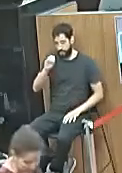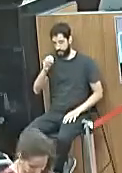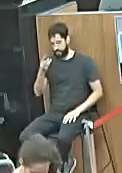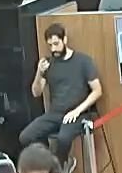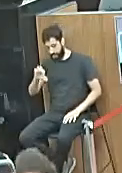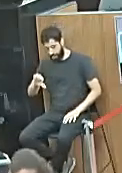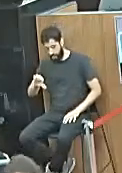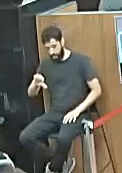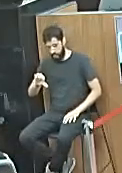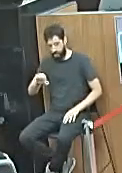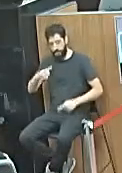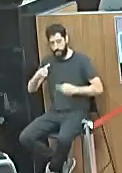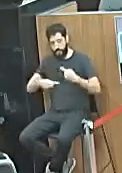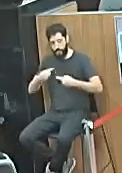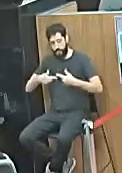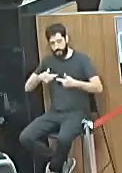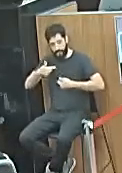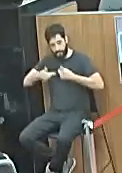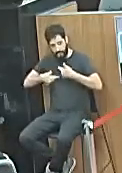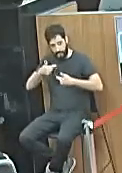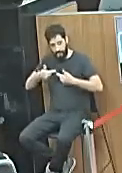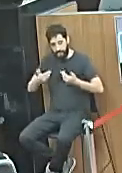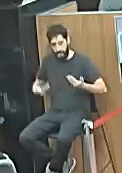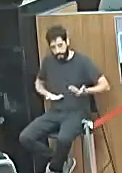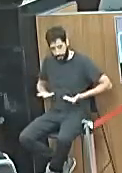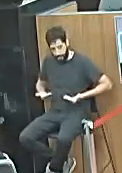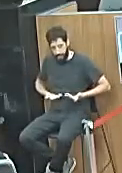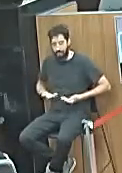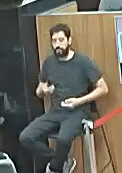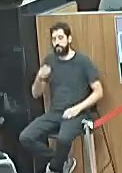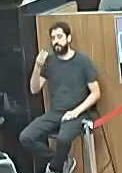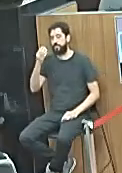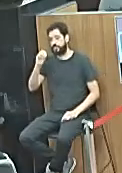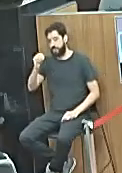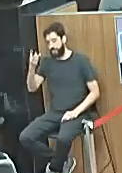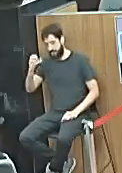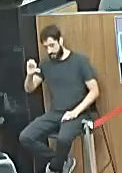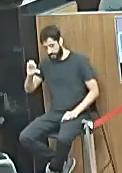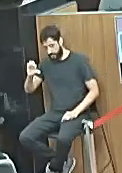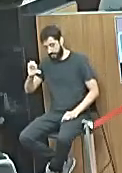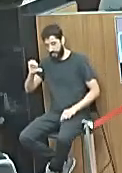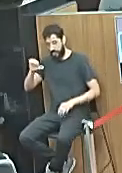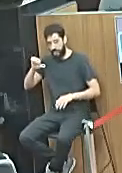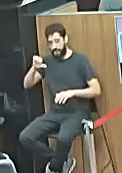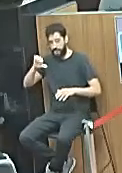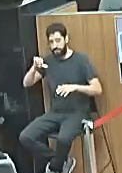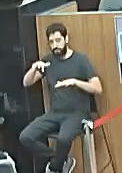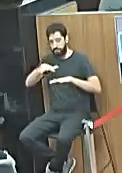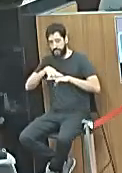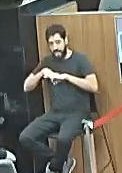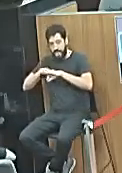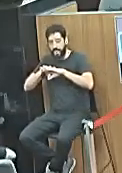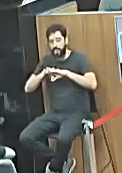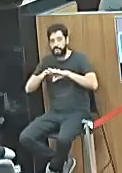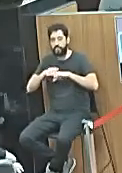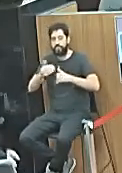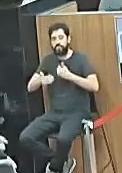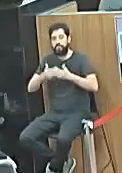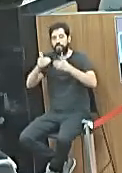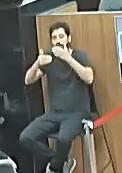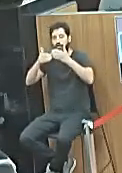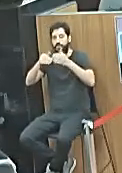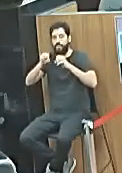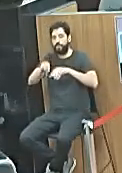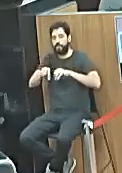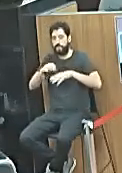39 político de trabalho e emprego 0 39 rede de desenvolvimento da educação profissional